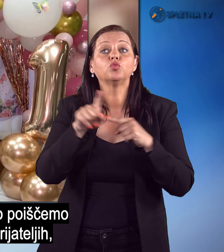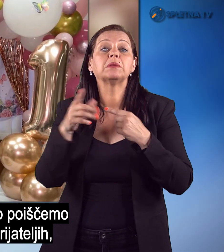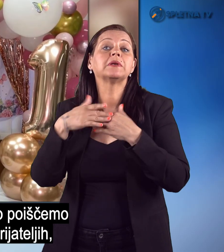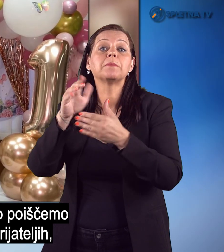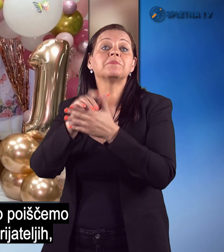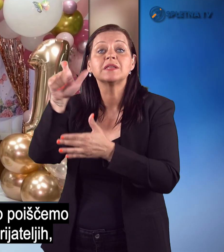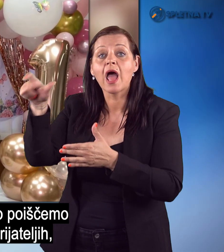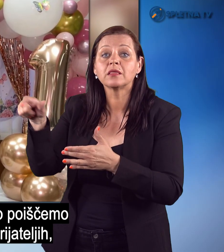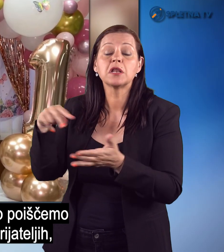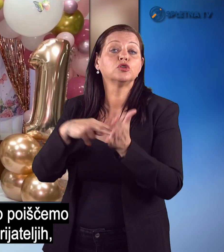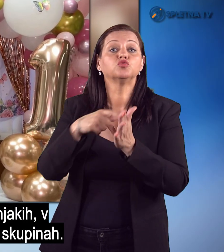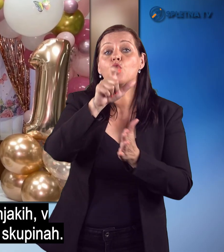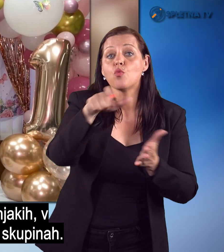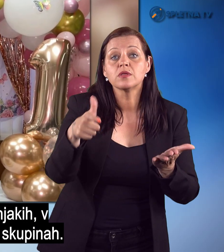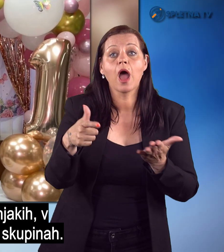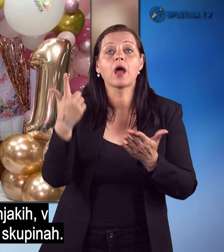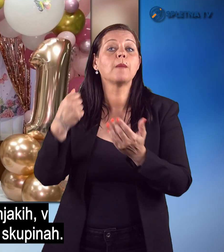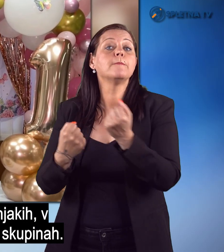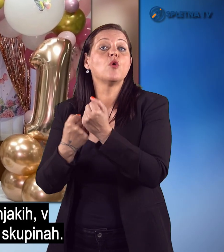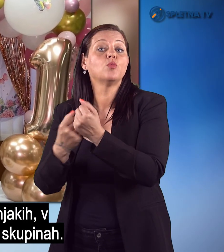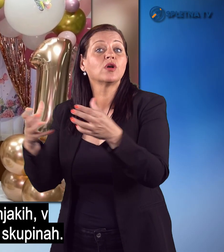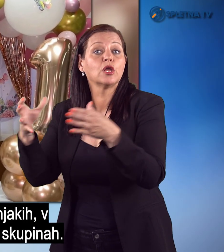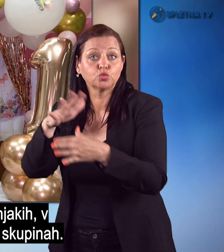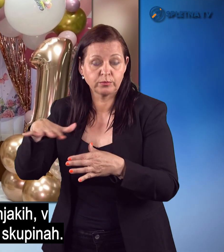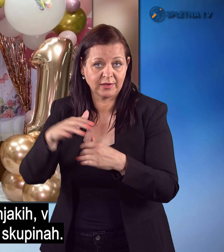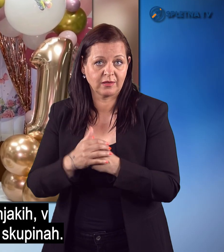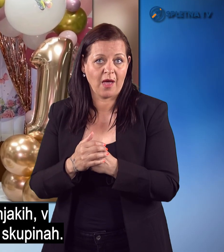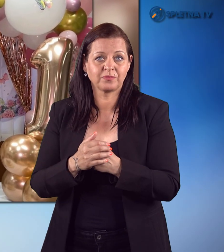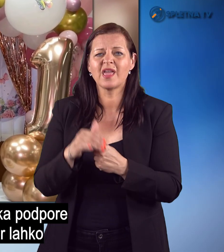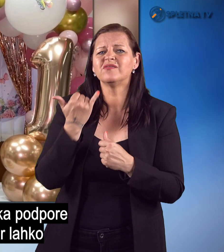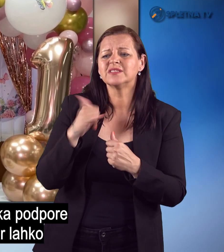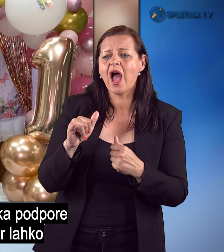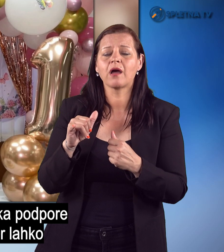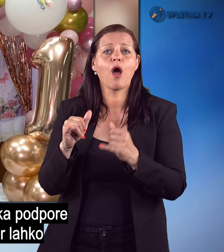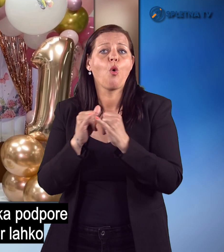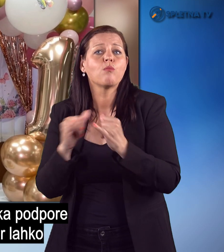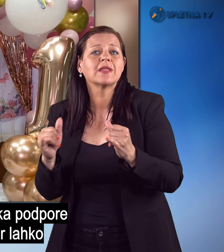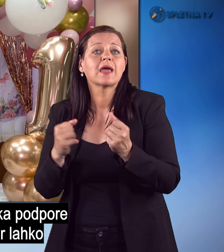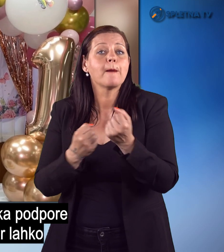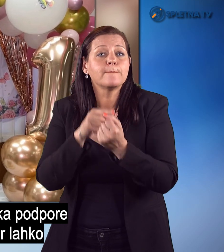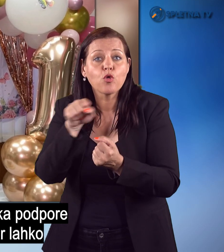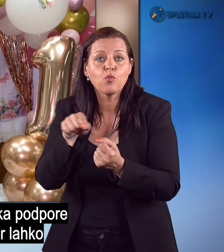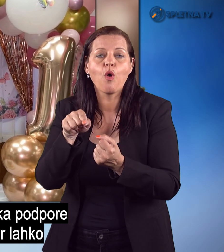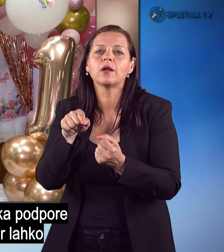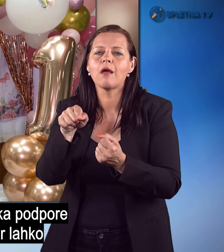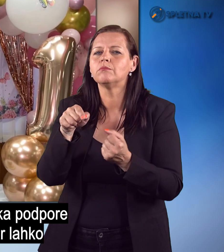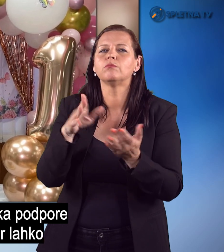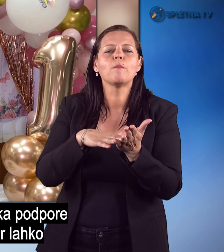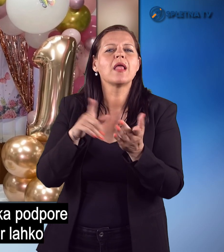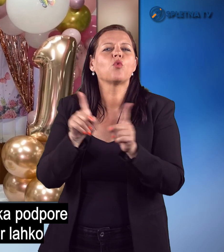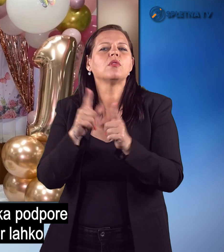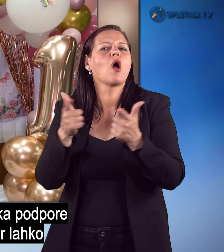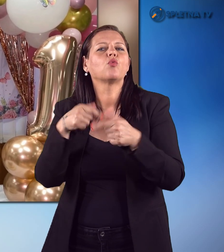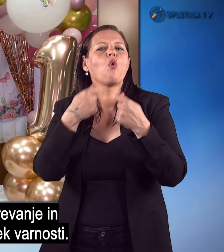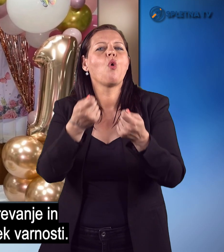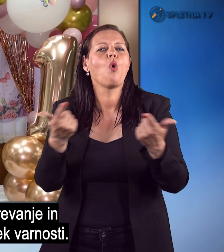jo poiščemo tudi pri prijateljih, strokovnjakih, v podpornih skupinah. Vsaka oblika podpore šteje, ter lahko